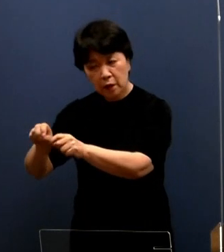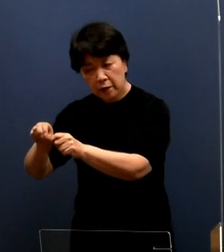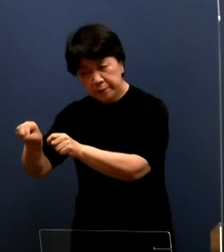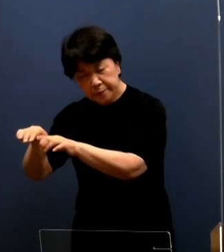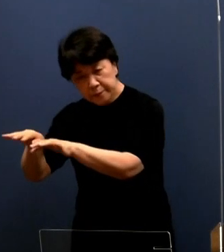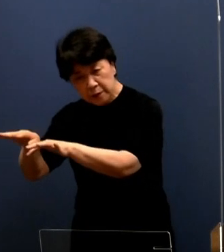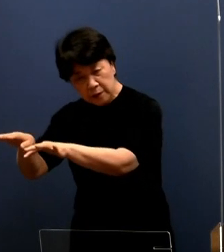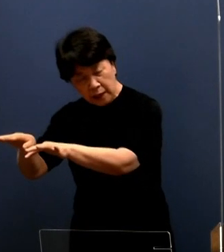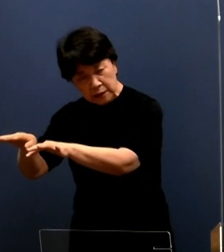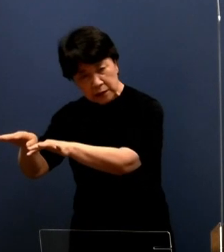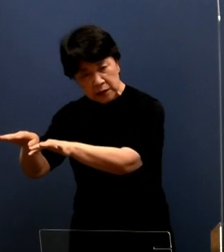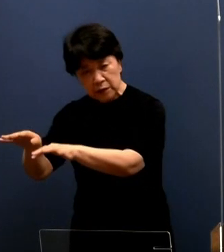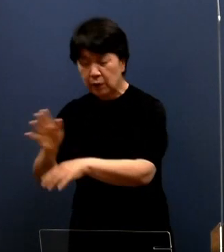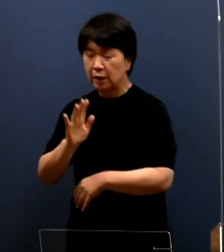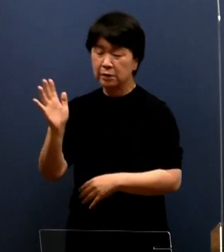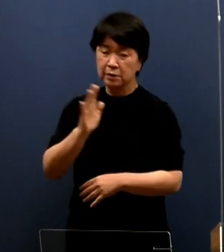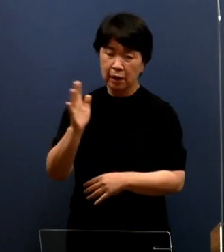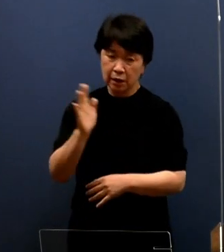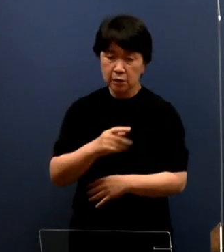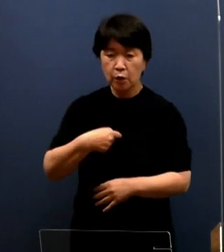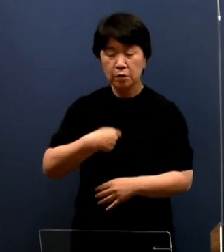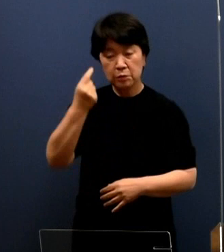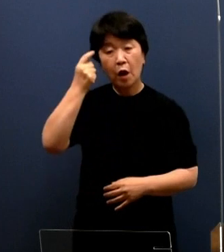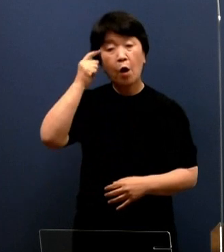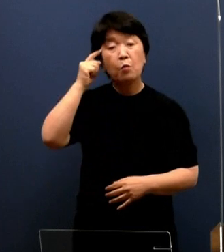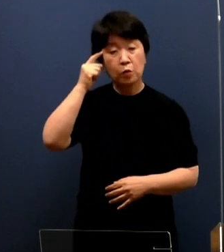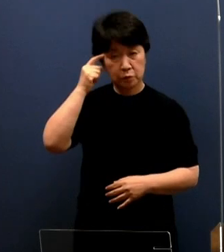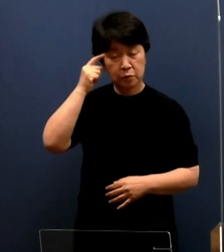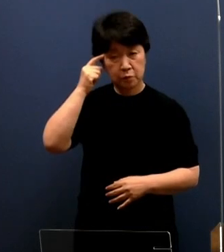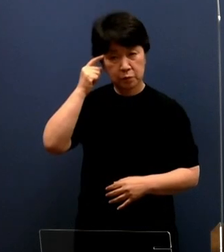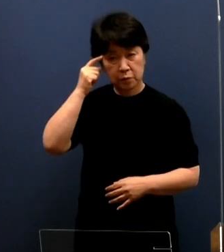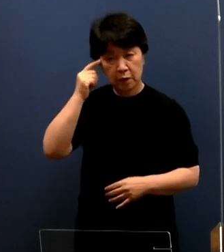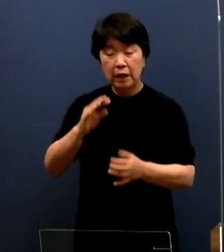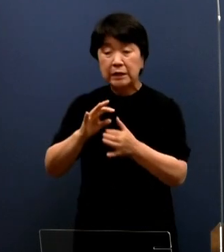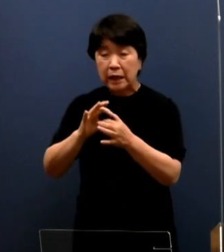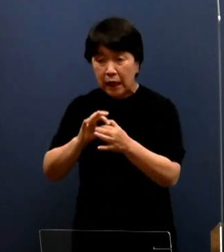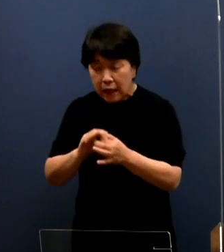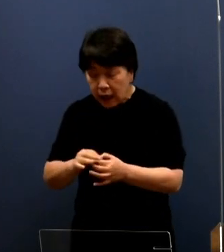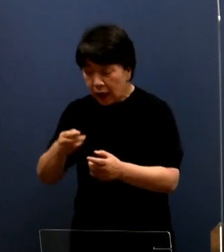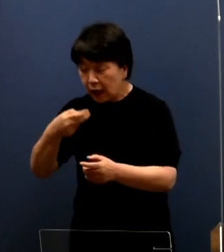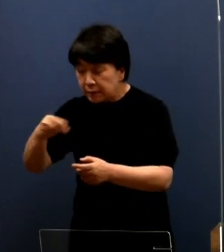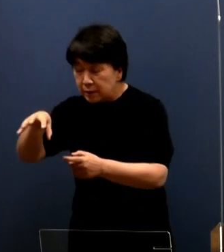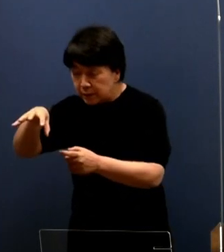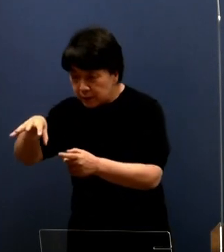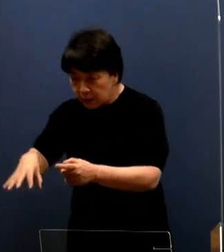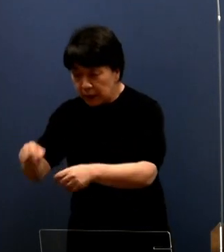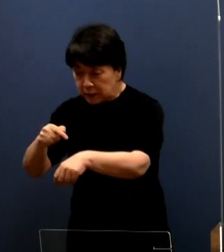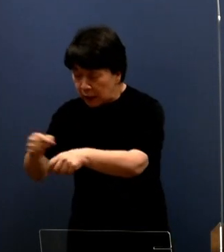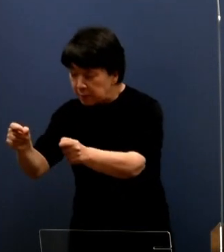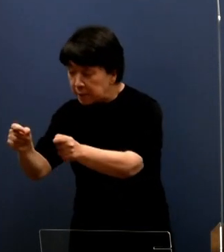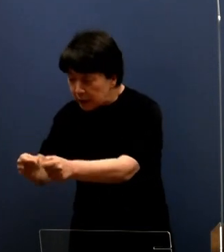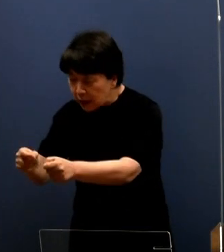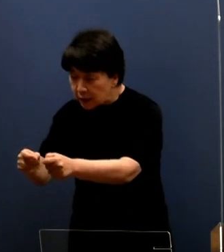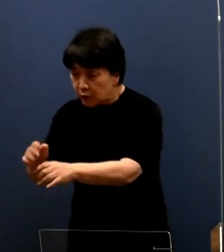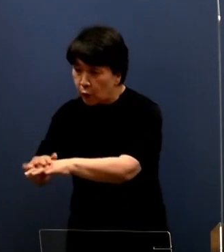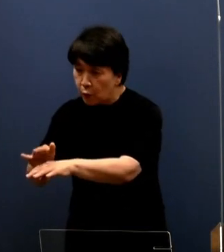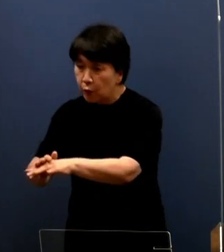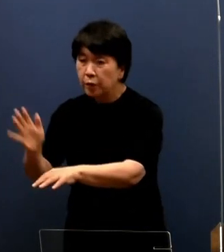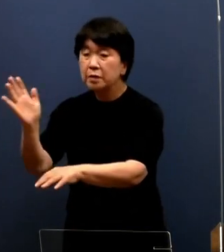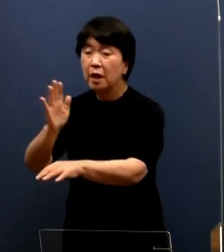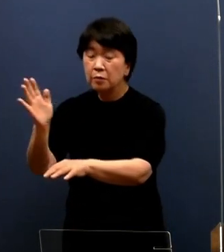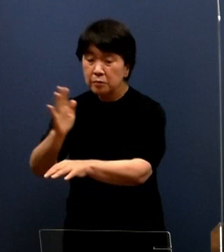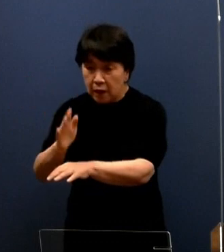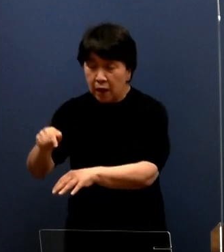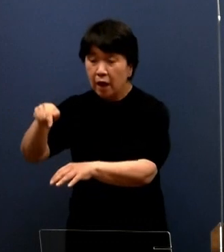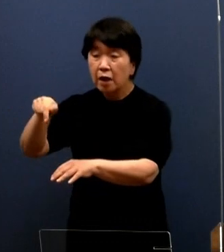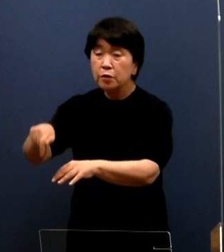とは思えないので、私はだから時短とかではなくて、仮に感染者が気づかずに入っておられ